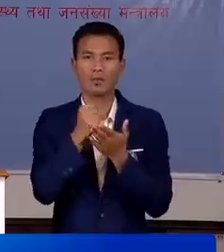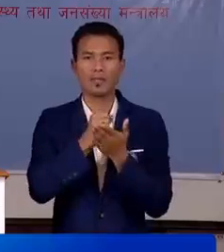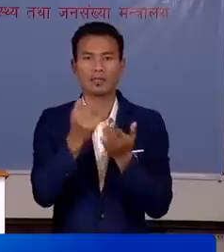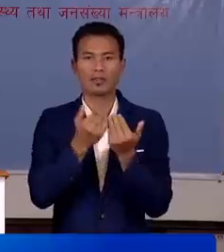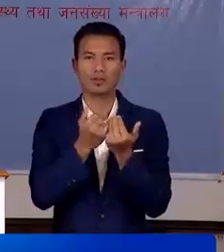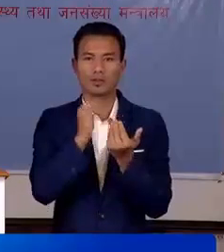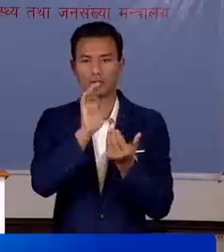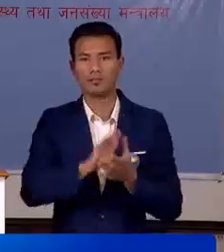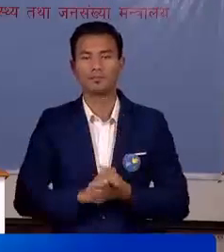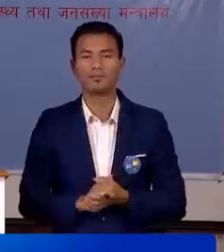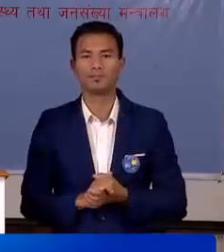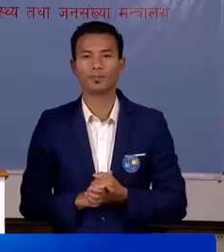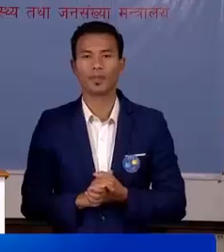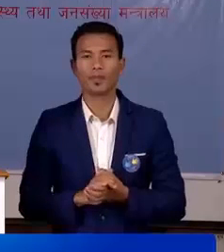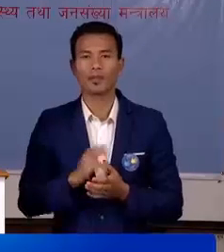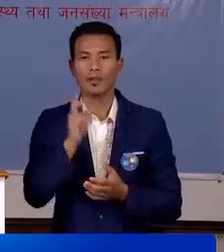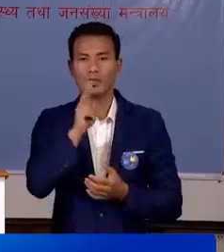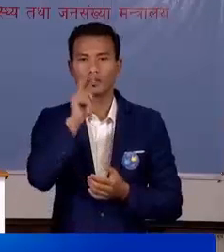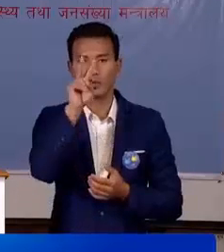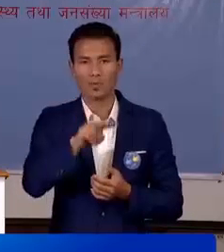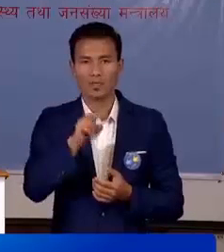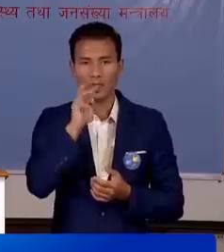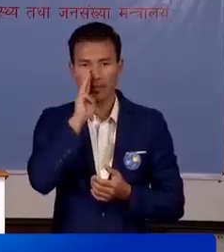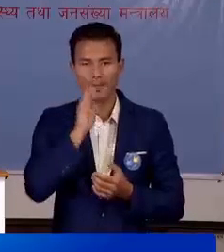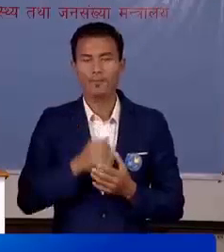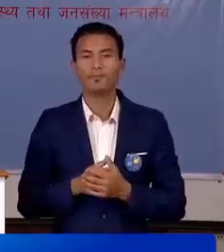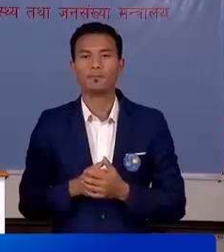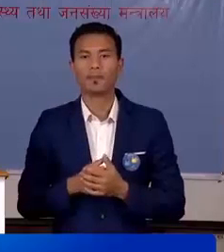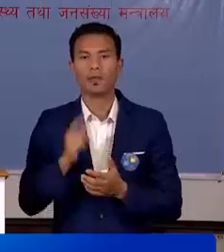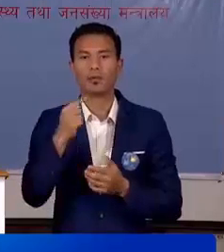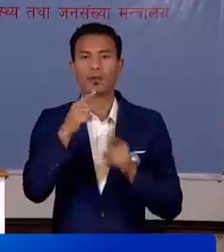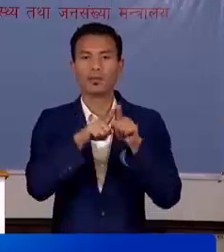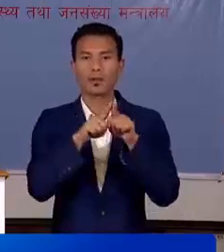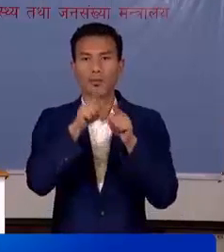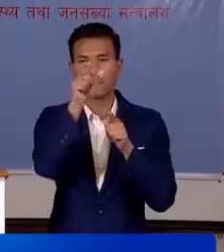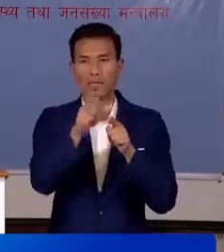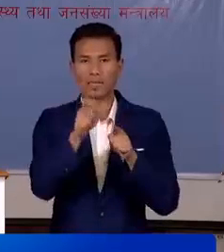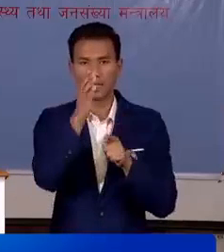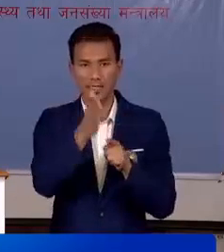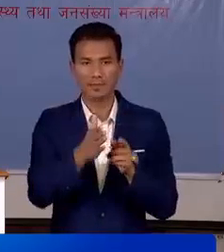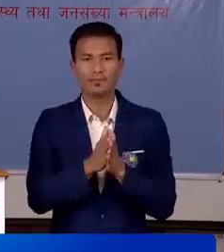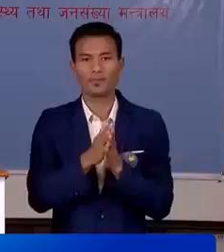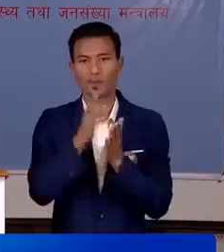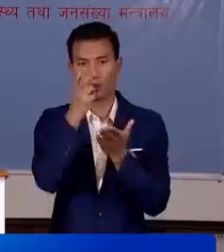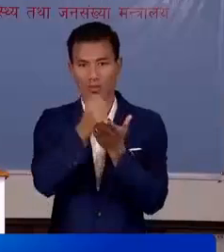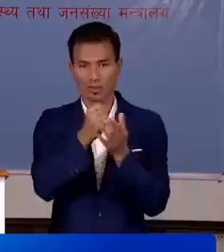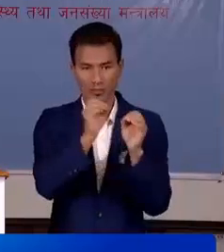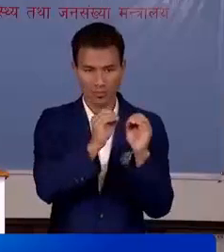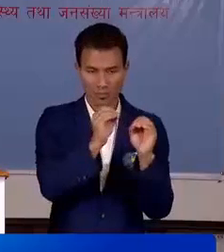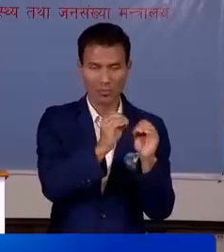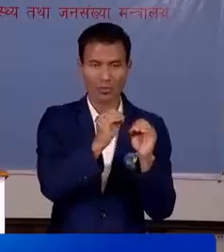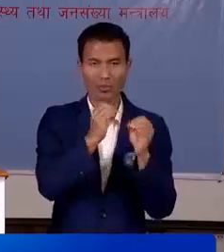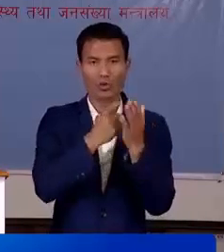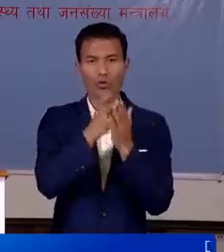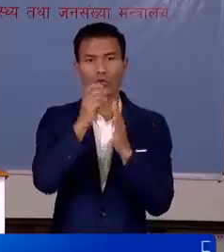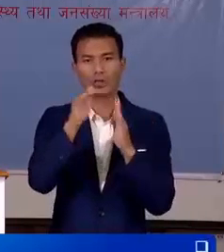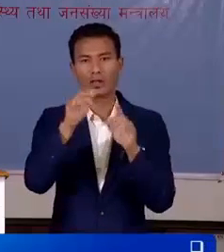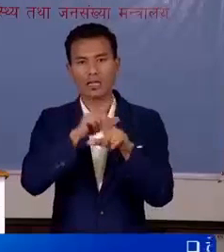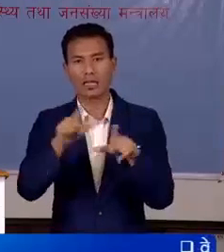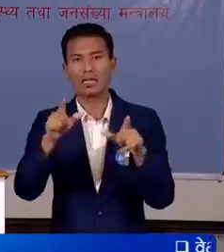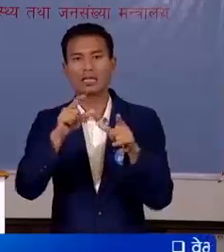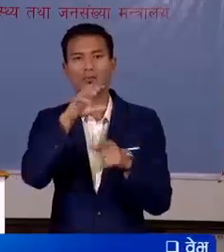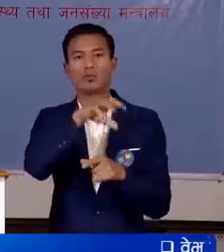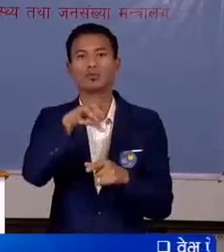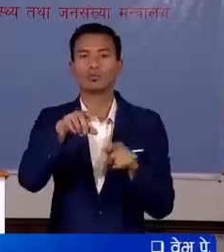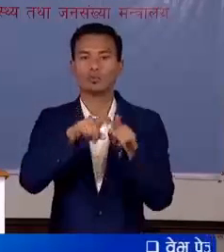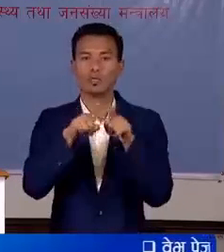गर्नेशों एस्तो अबस्थामा कुनेपनी बेक्तिले दर्ता नवाएका गुणस्तर हिन बस्तु लाई